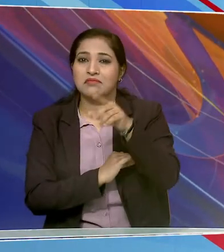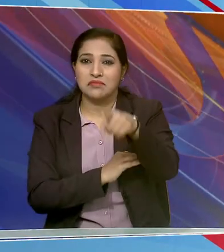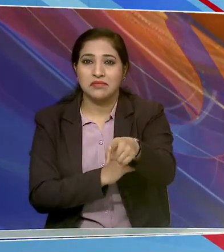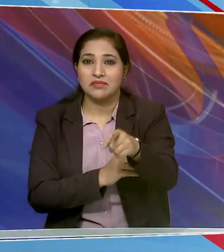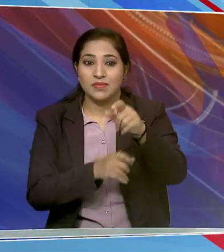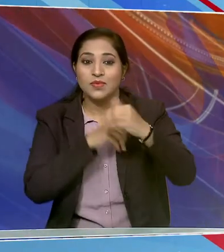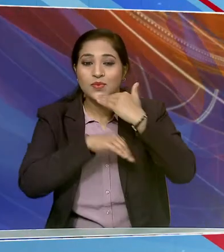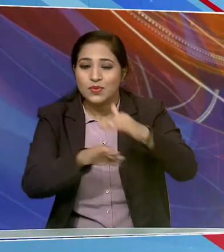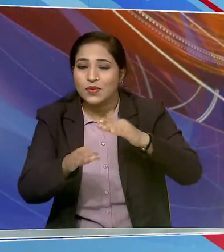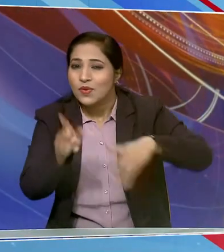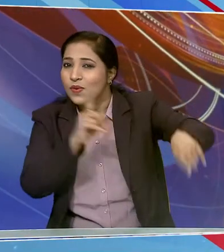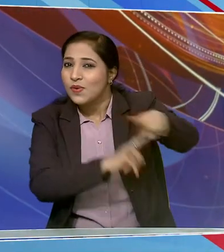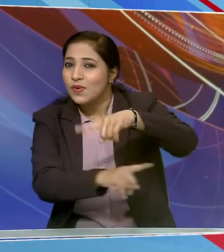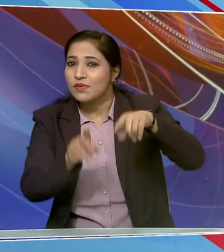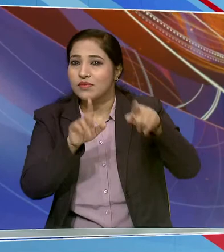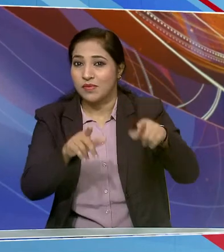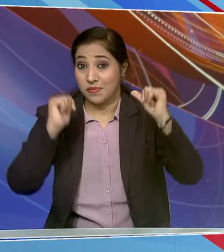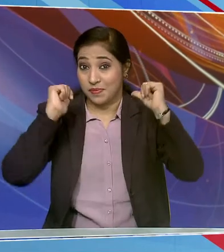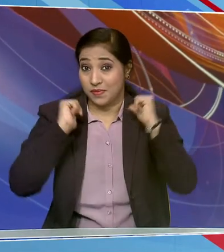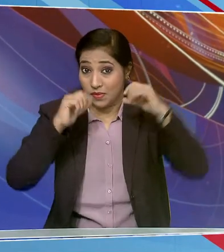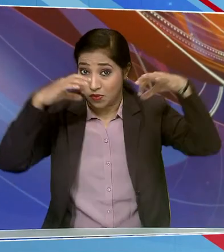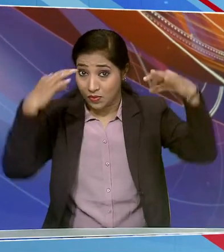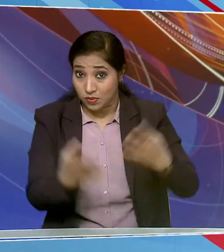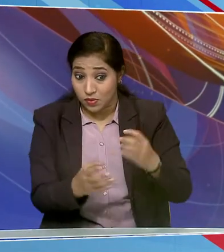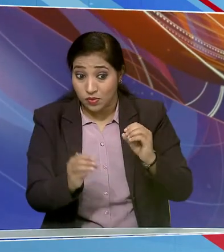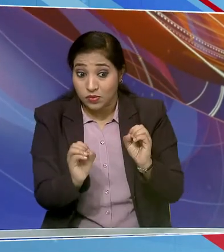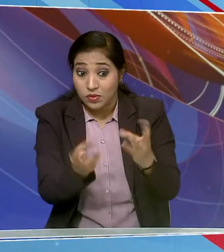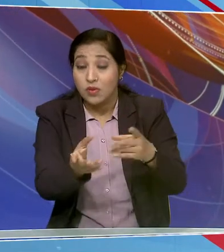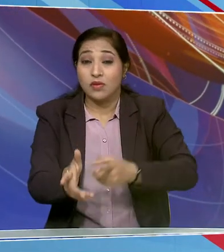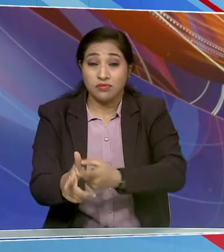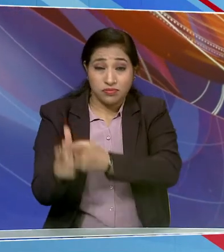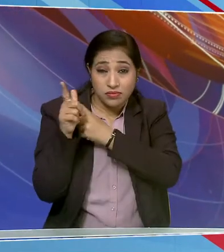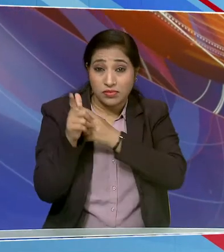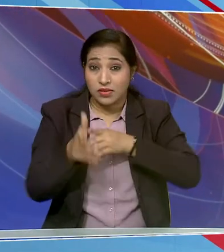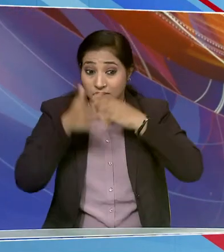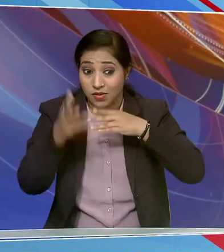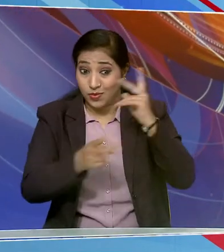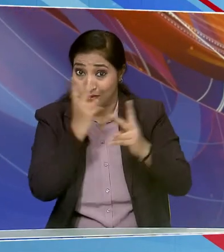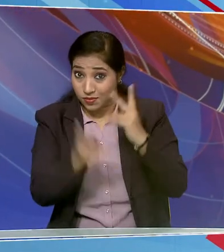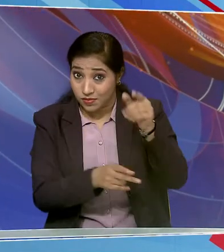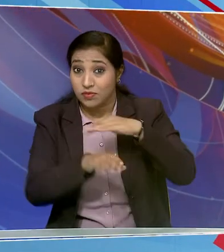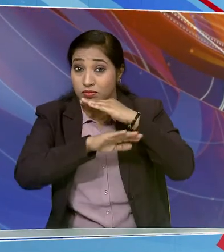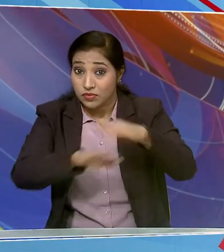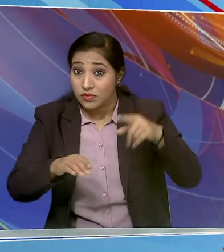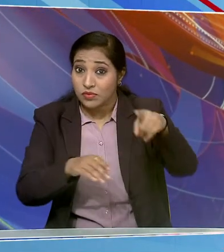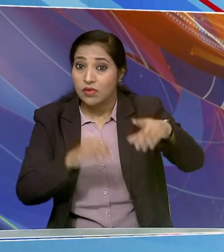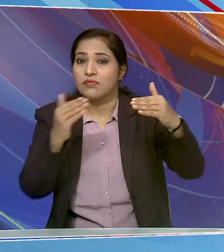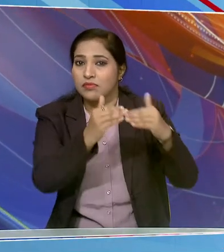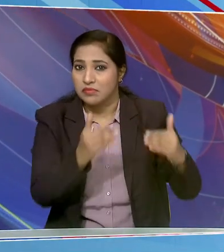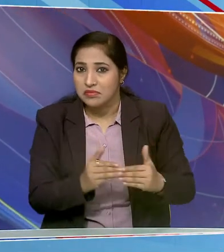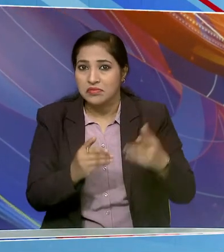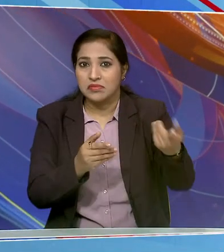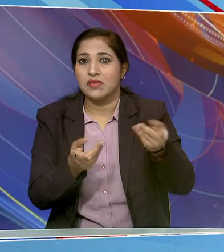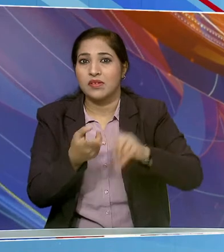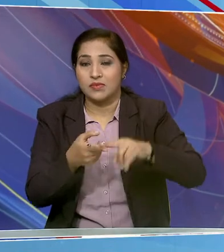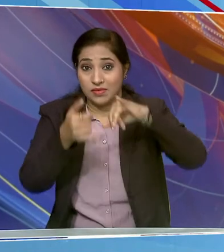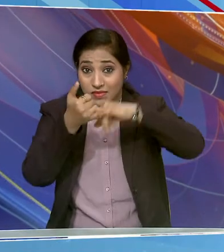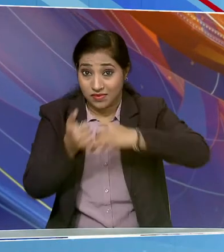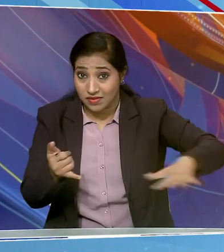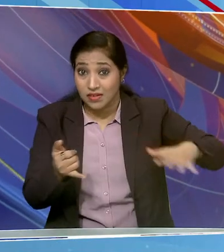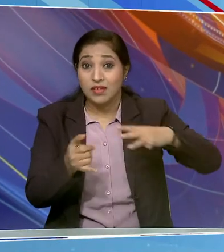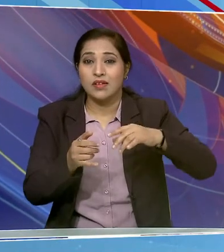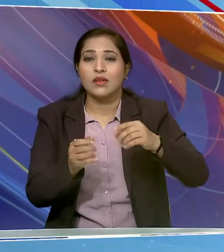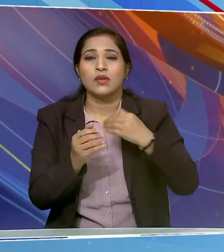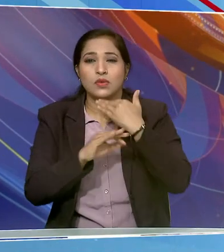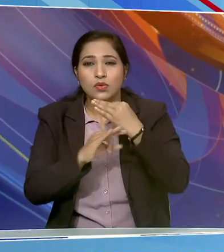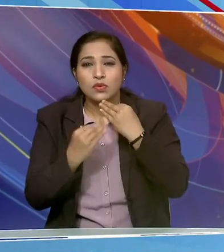उन विद्यार्थियों से मिले जो नए शुरू होने वाले वंदे भारत ट्रेन में यात्रा कर रहे थे। ट्रेन में सागर पब्लिक स्कूल और दूसरे स्कूल